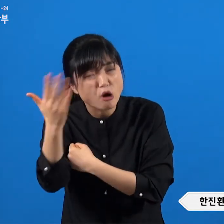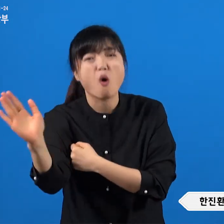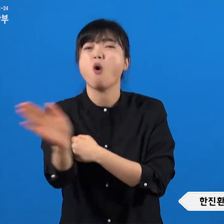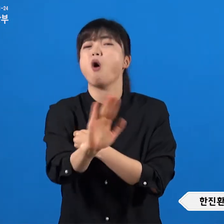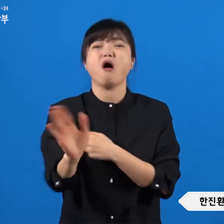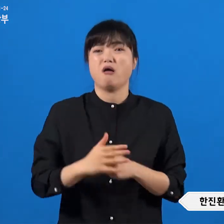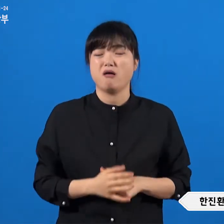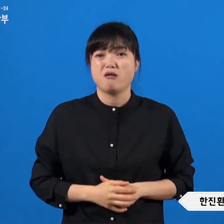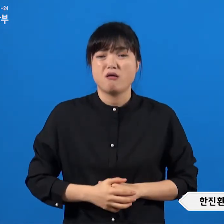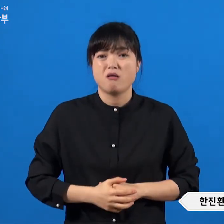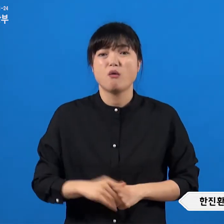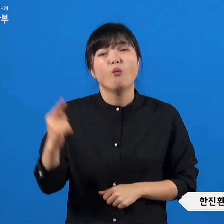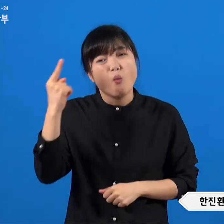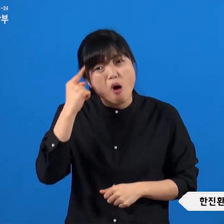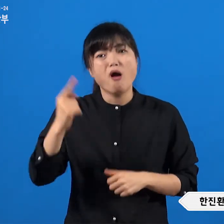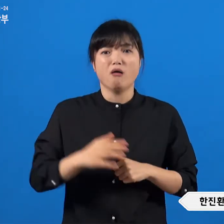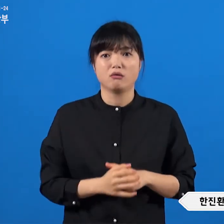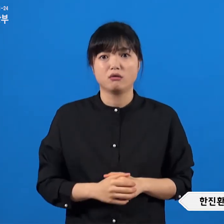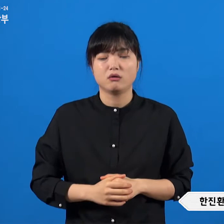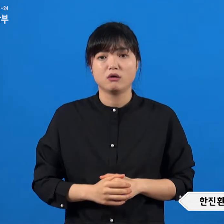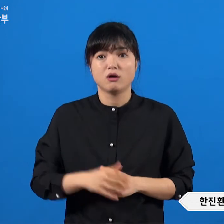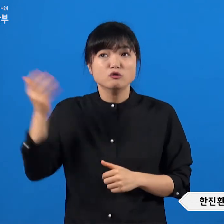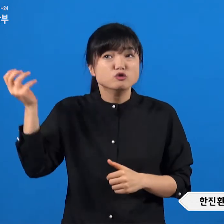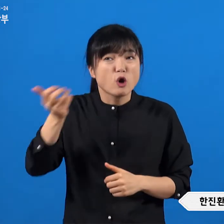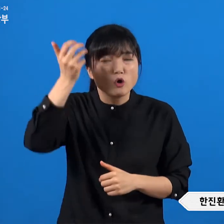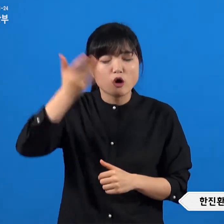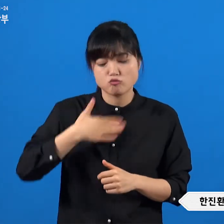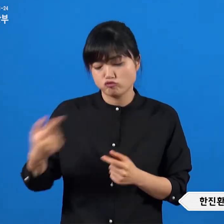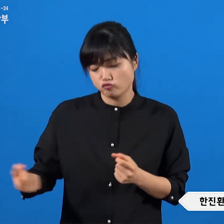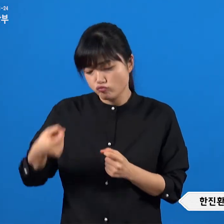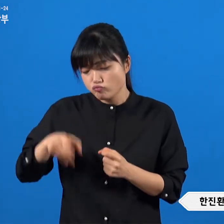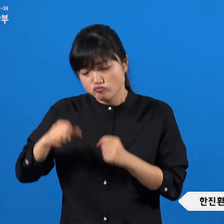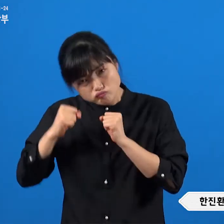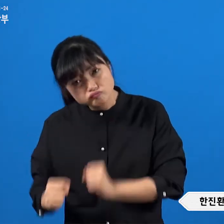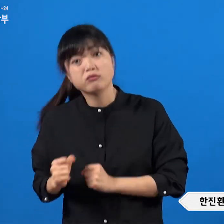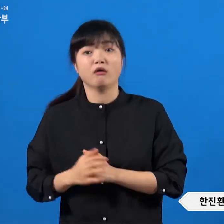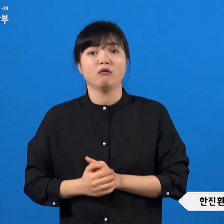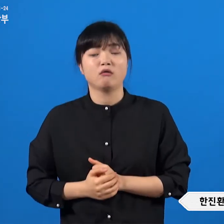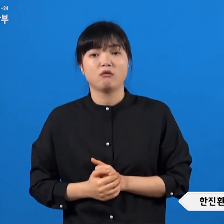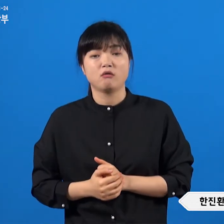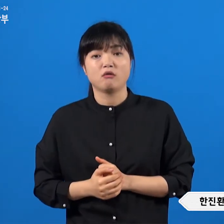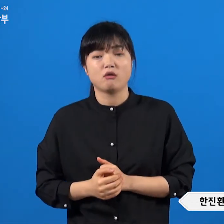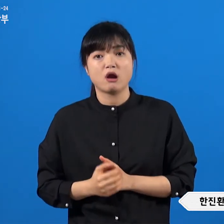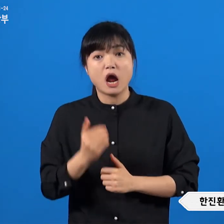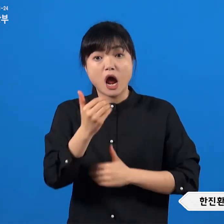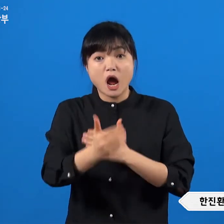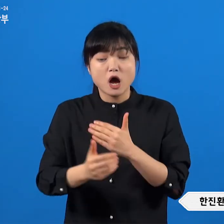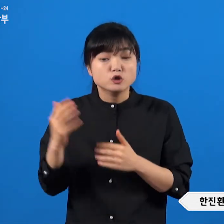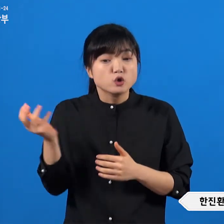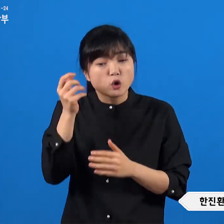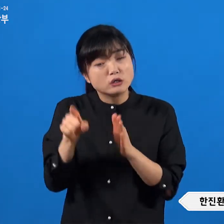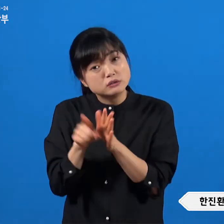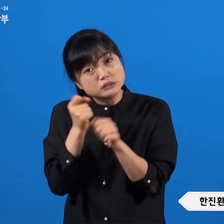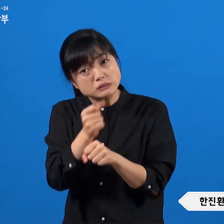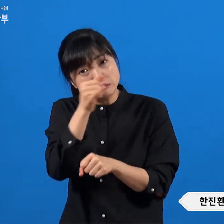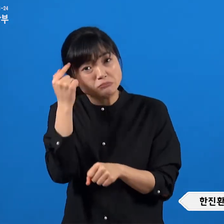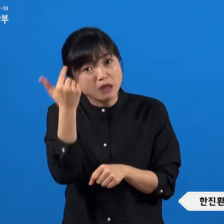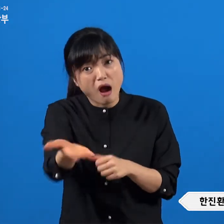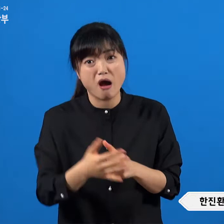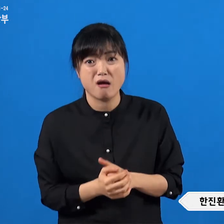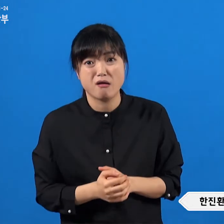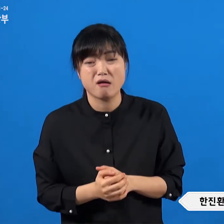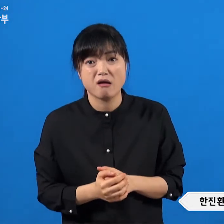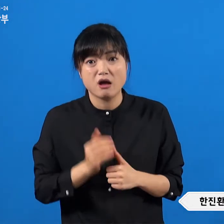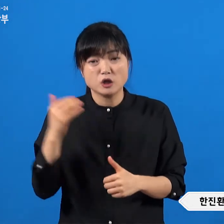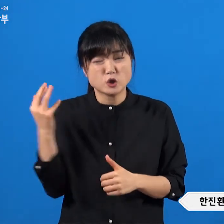않습니다. 보혜사 성령님 우리 곁에 계시지만은 얼마나 여러분 성령님을 의지합니까?